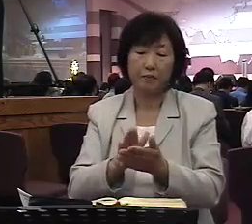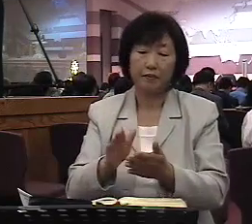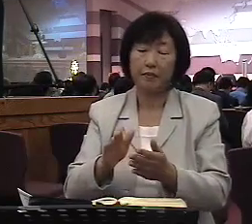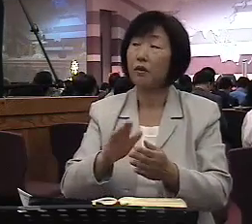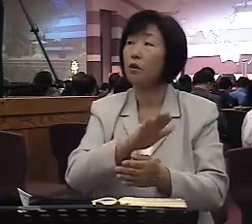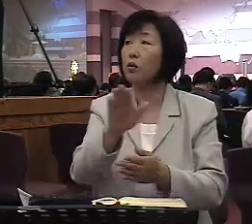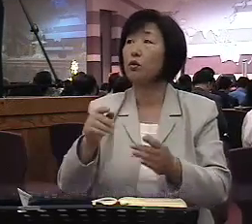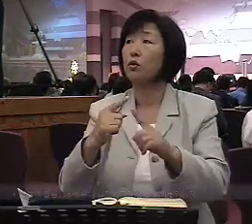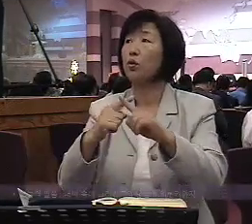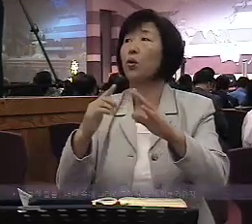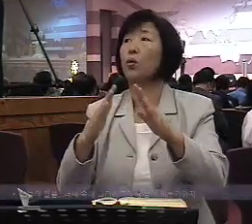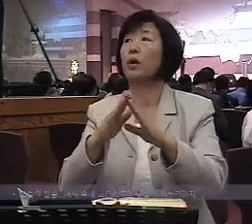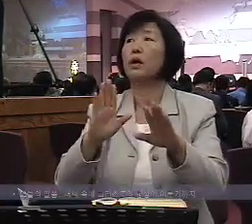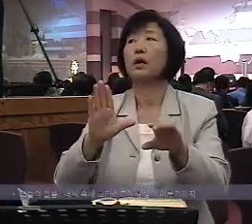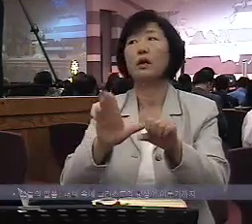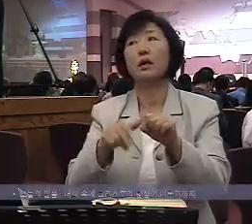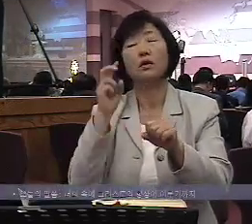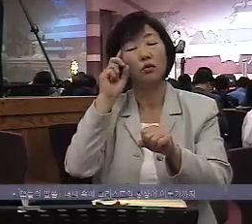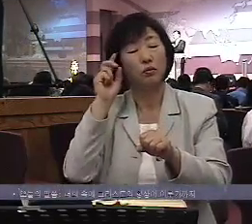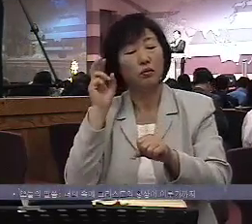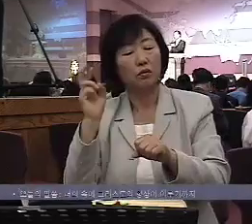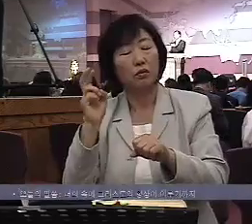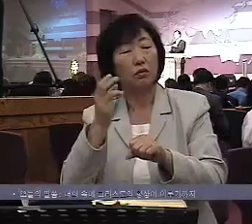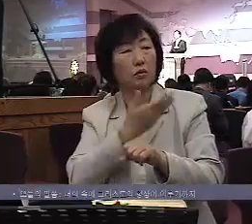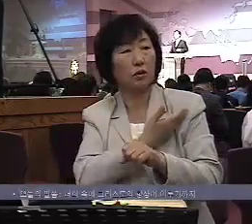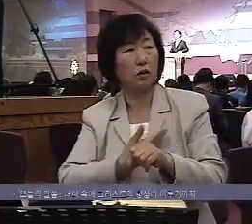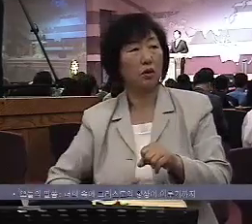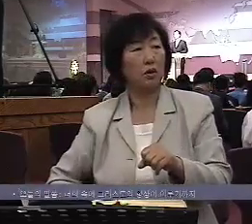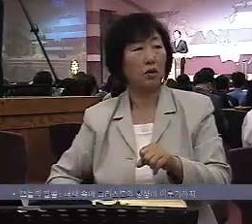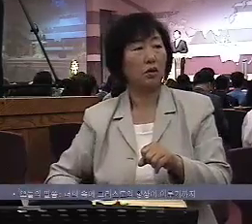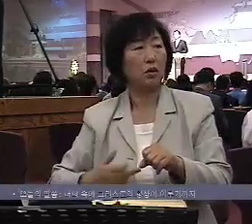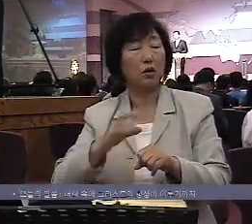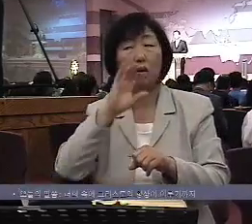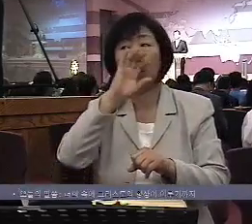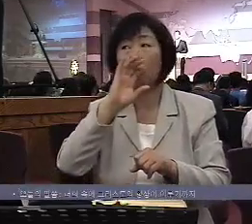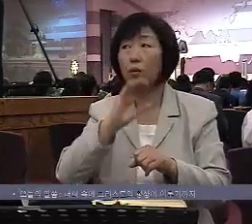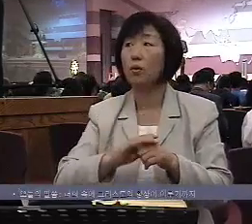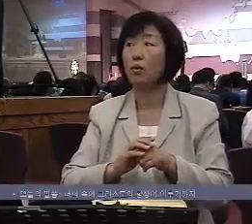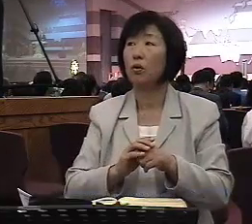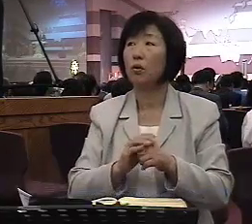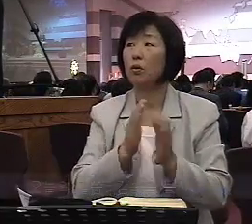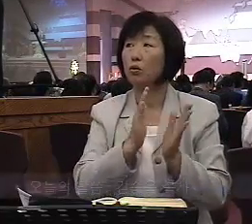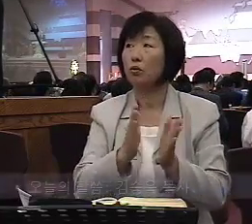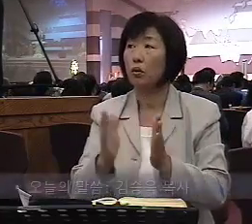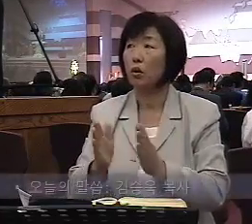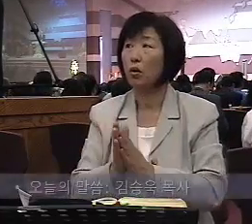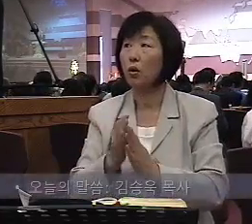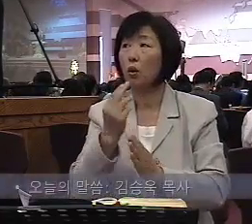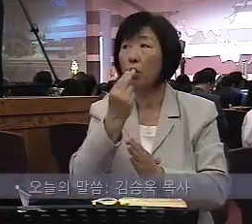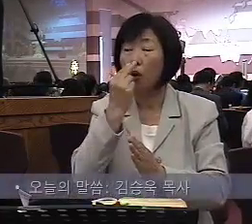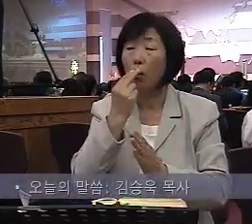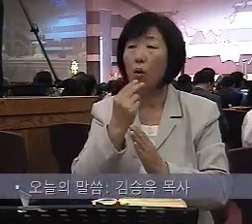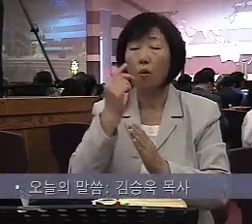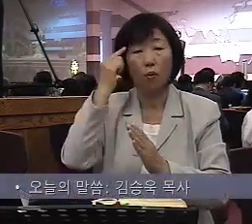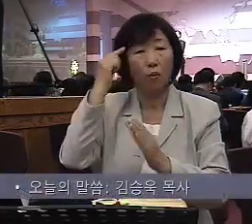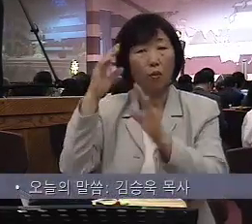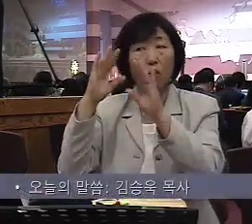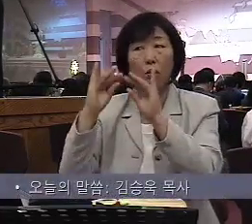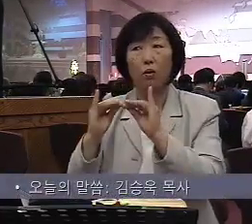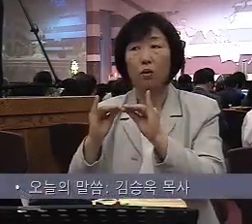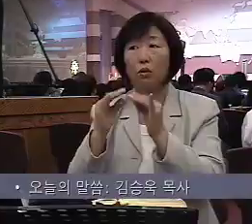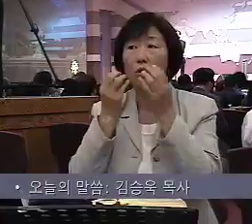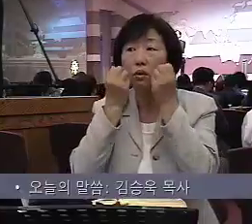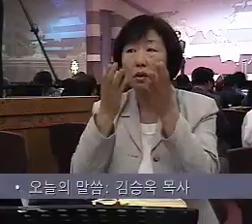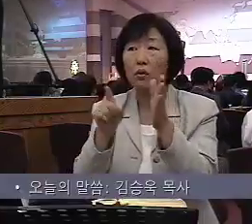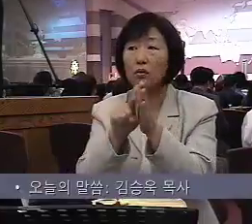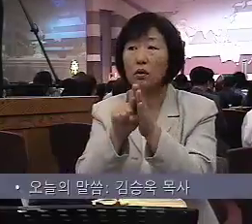우리 교회에서 이맘때가 되면 제자 훈련을 준비하고 호흡을 맞추는 새로운